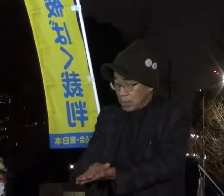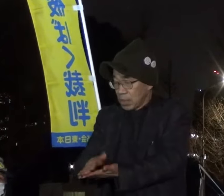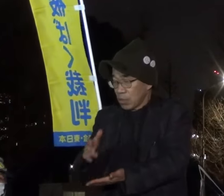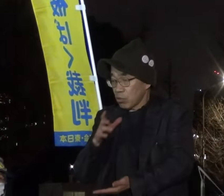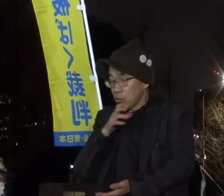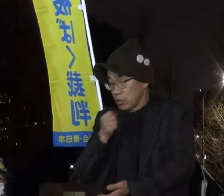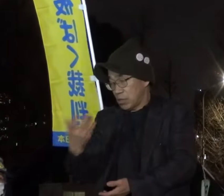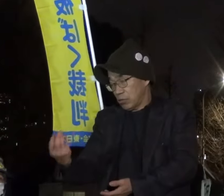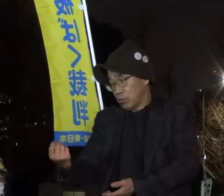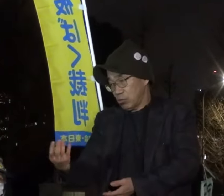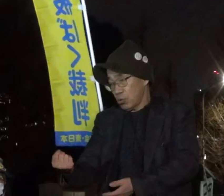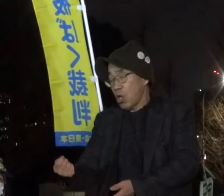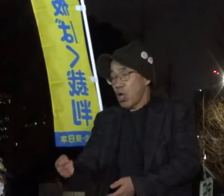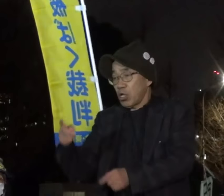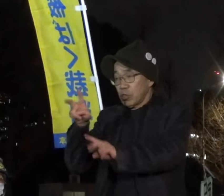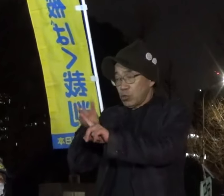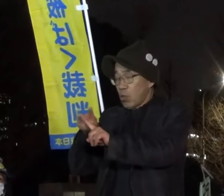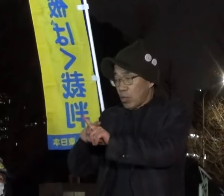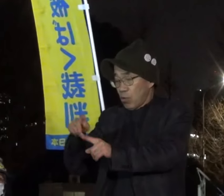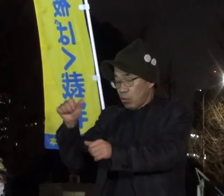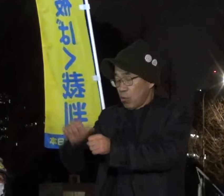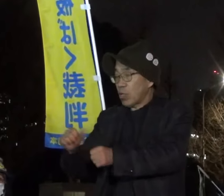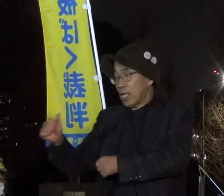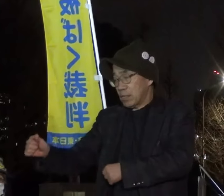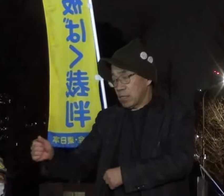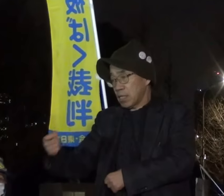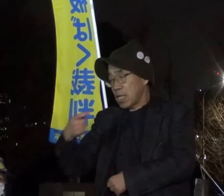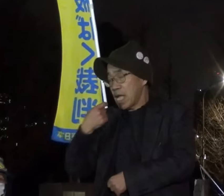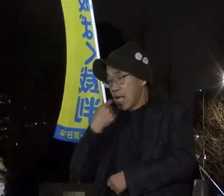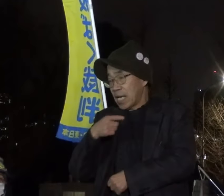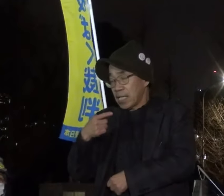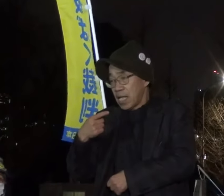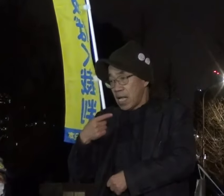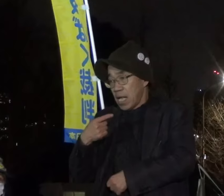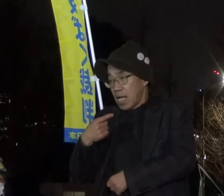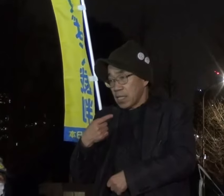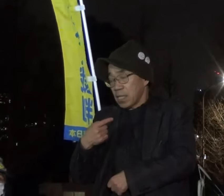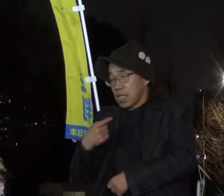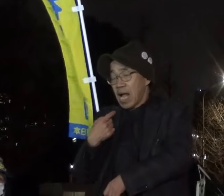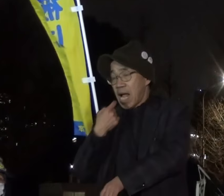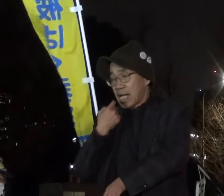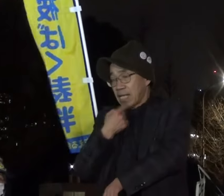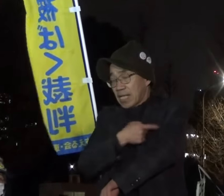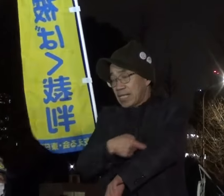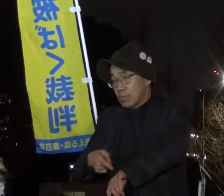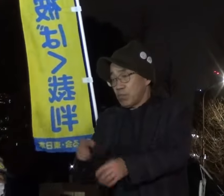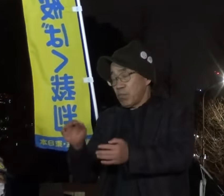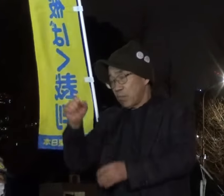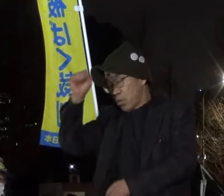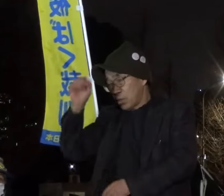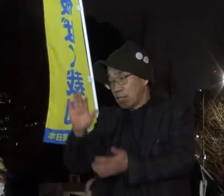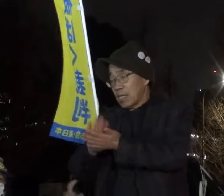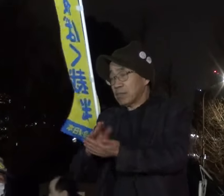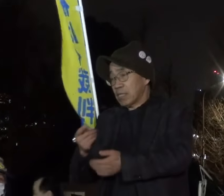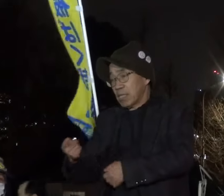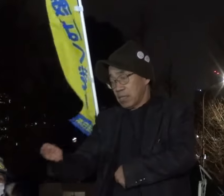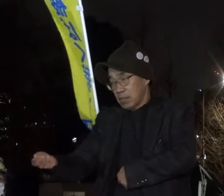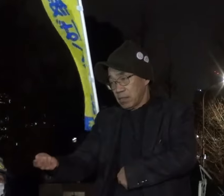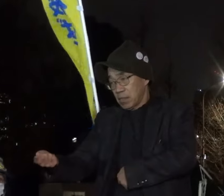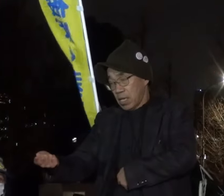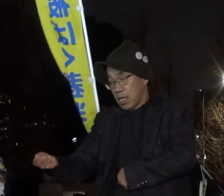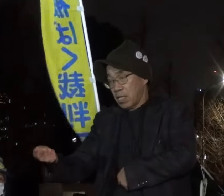ら、小学校5年生で白血病になり18歳で亡くなったそうです。それを見てて長男の人が医者